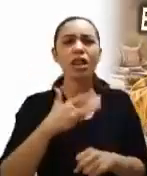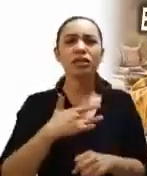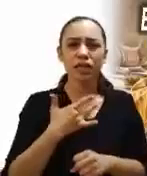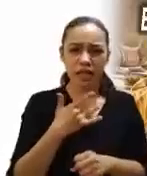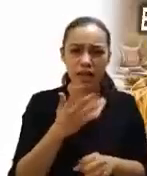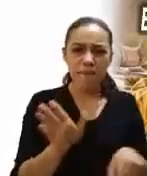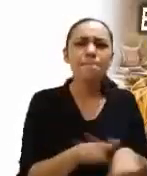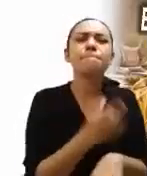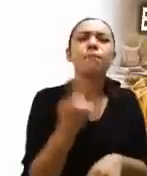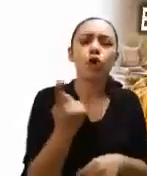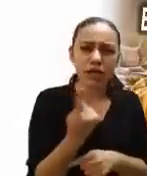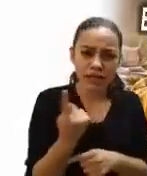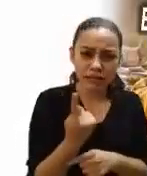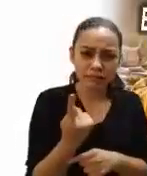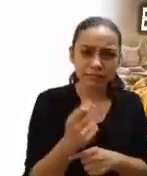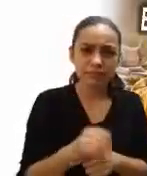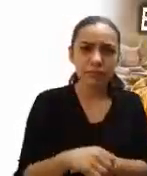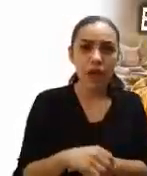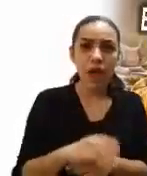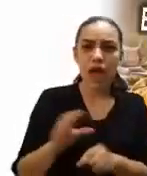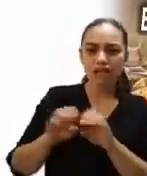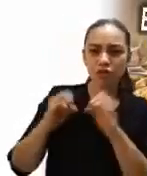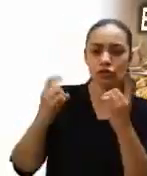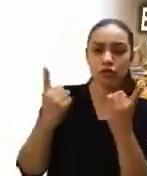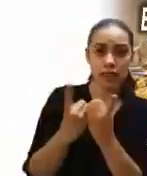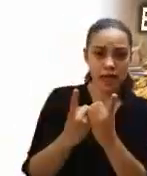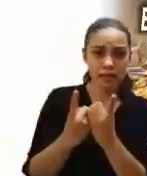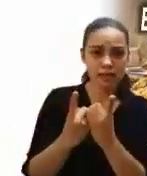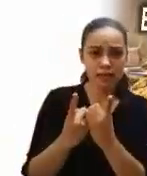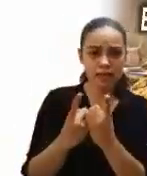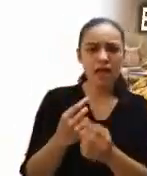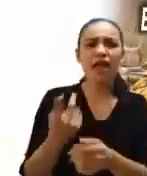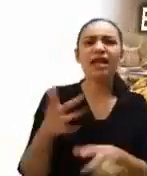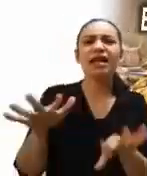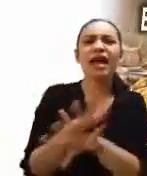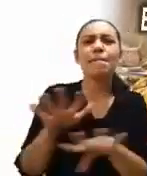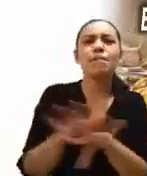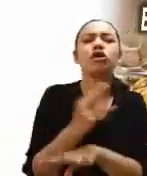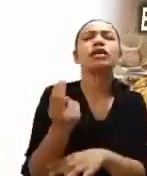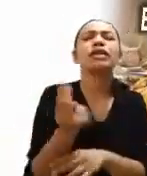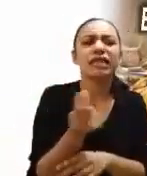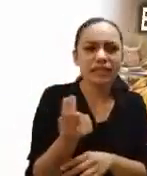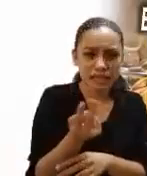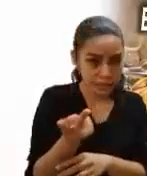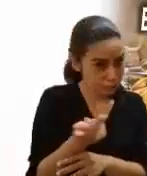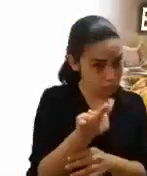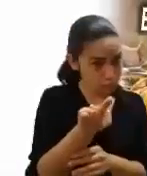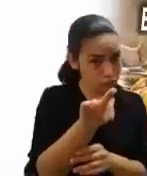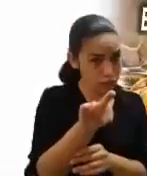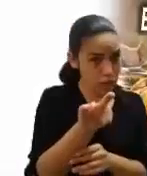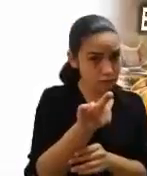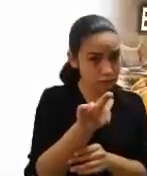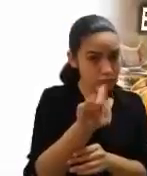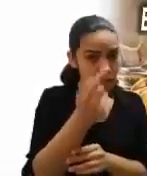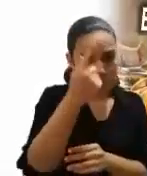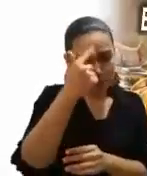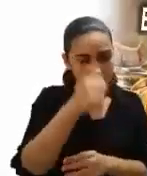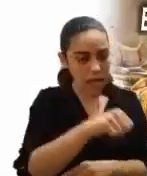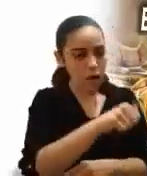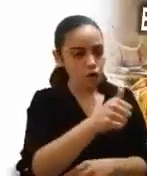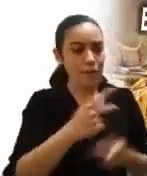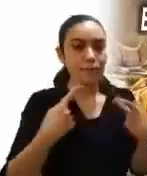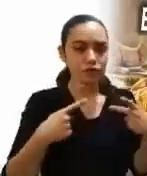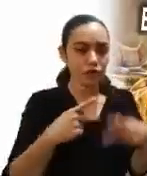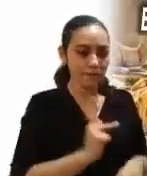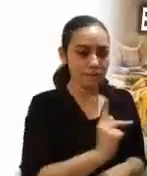nuestro sistema para no dejar prójimos, Cristos, tirados a la orilla del camino? ¿Qué